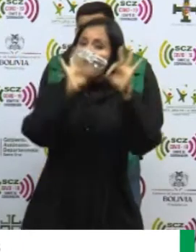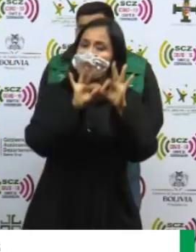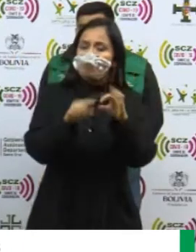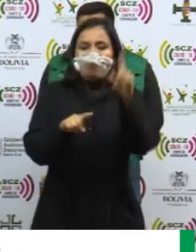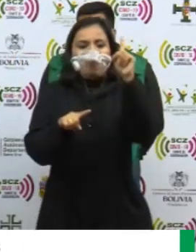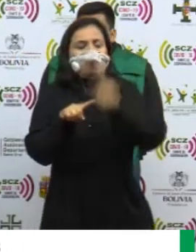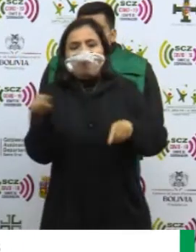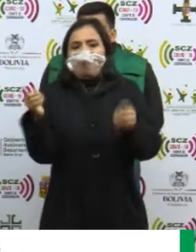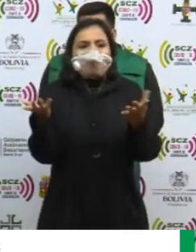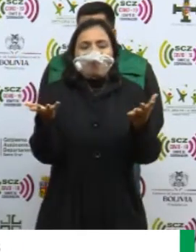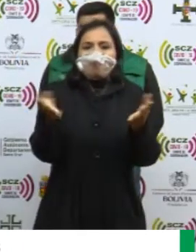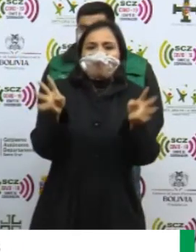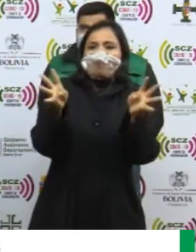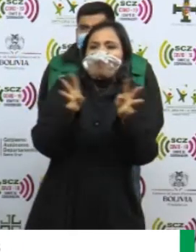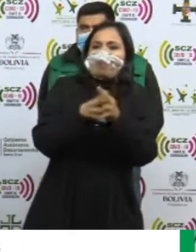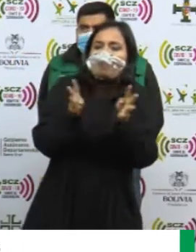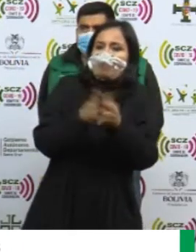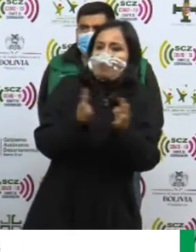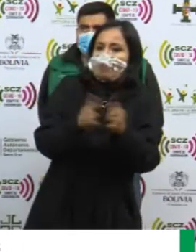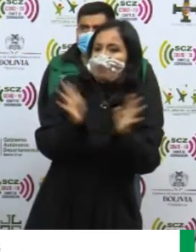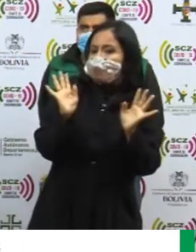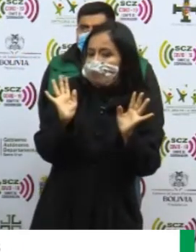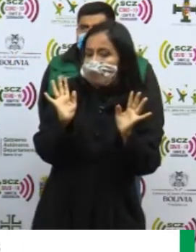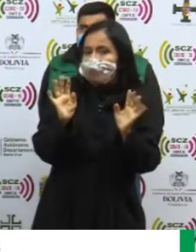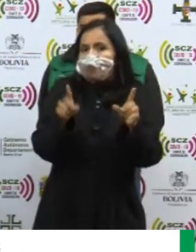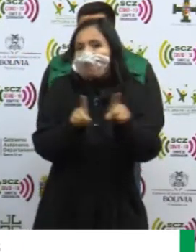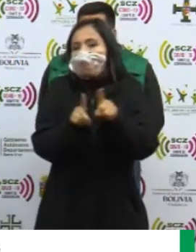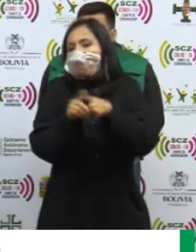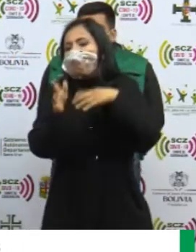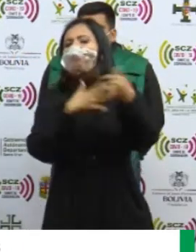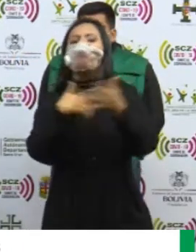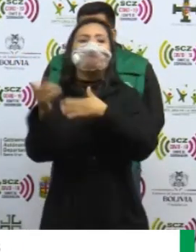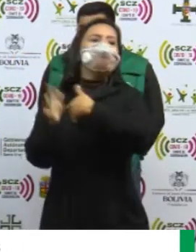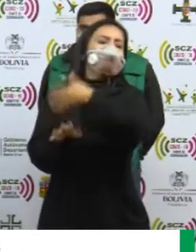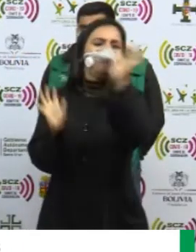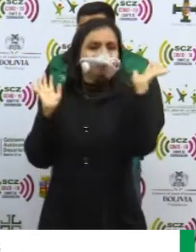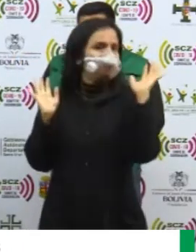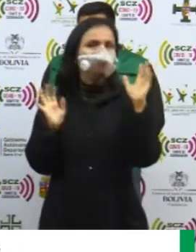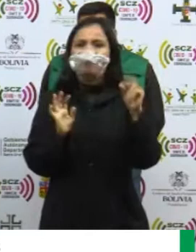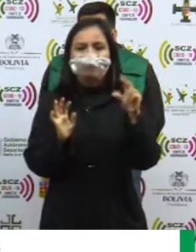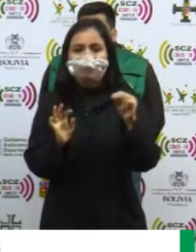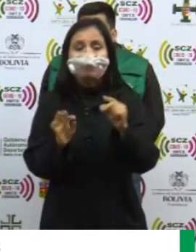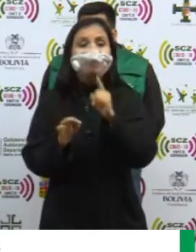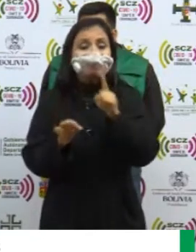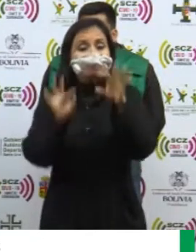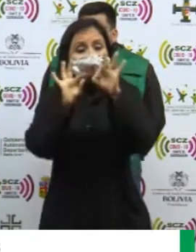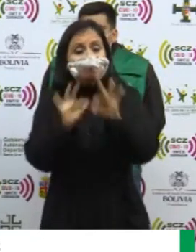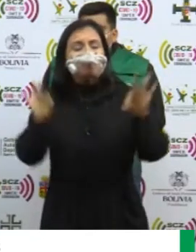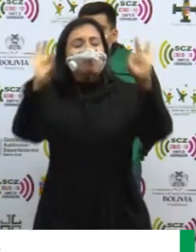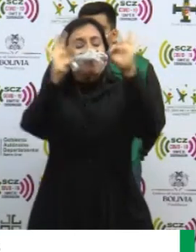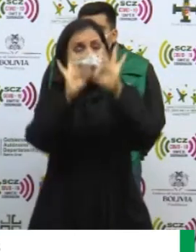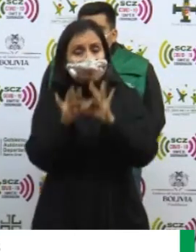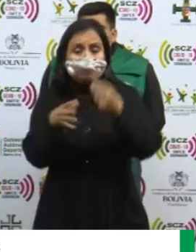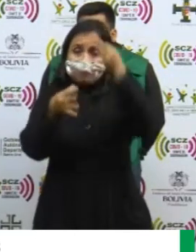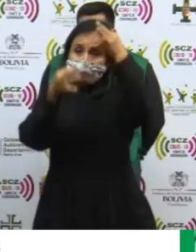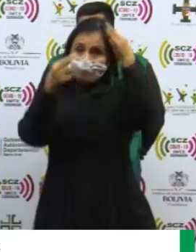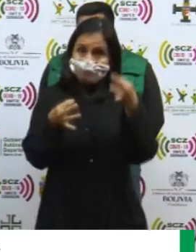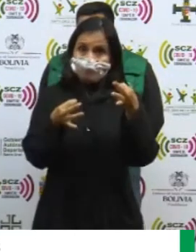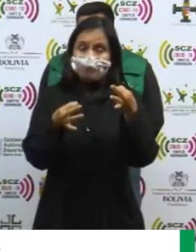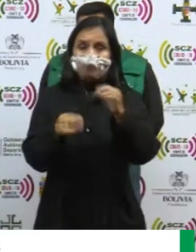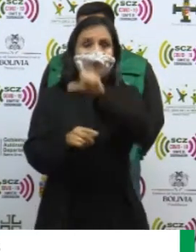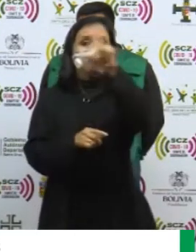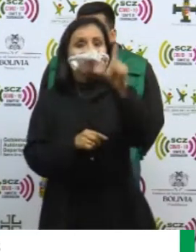puede ser una reunión que sea como cualquier otra. Es una situación bastante crucial en la toma de